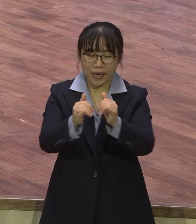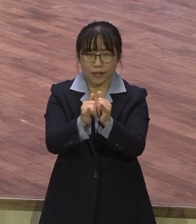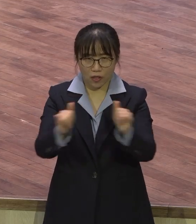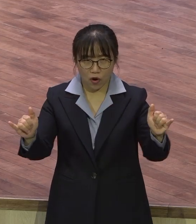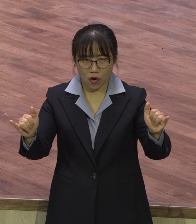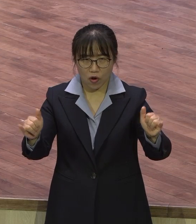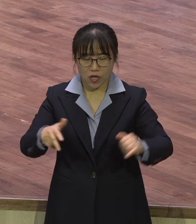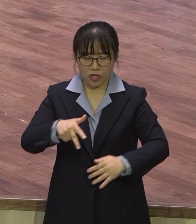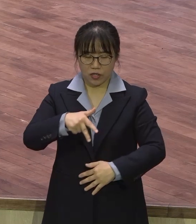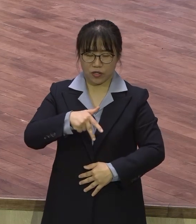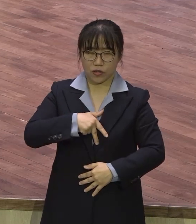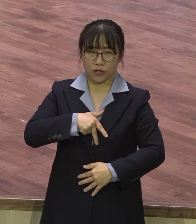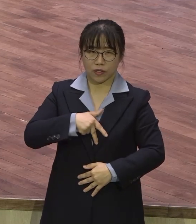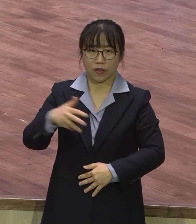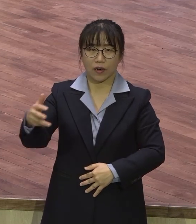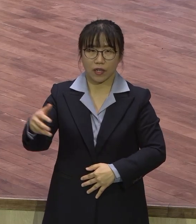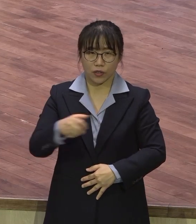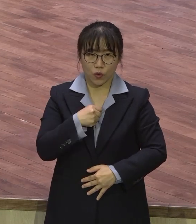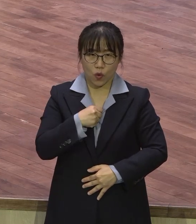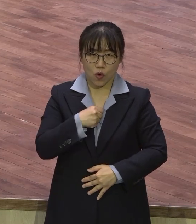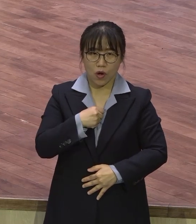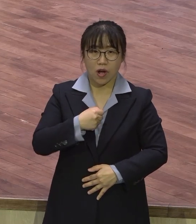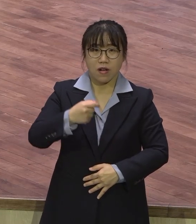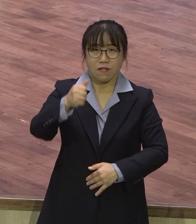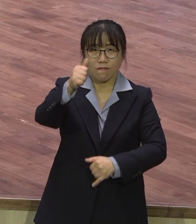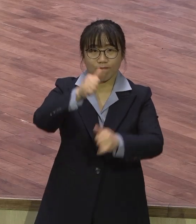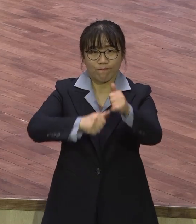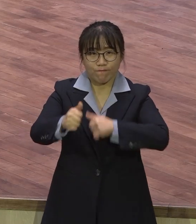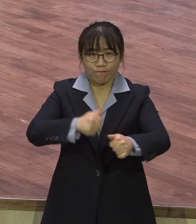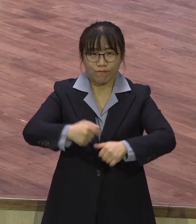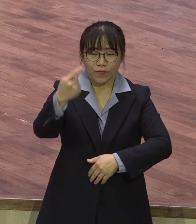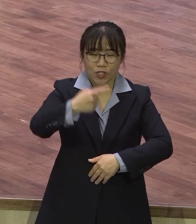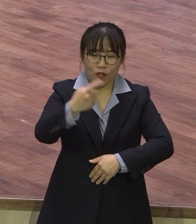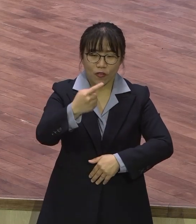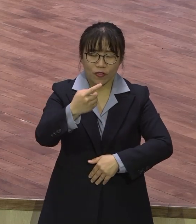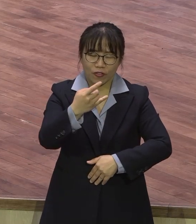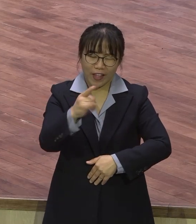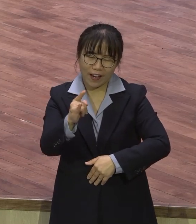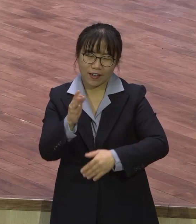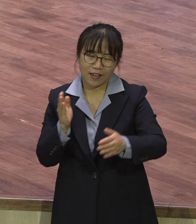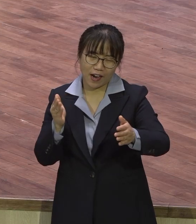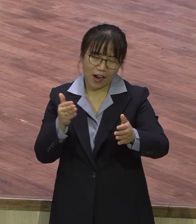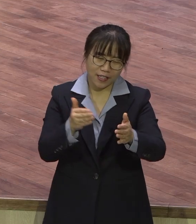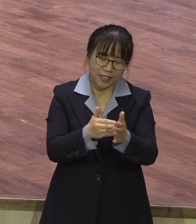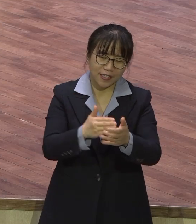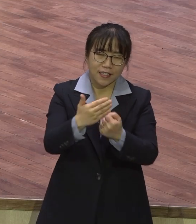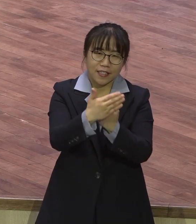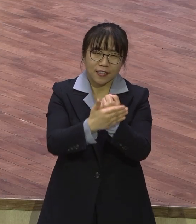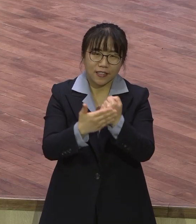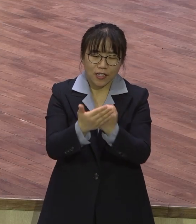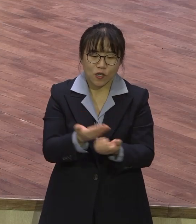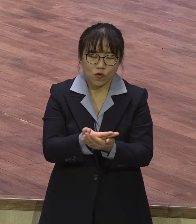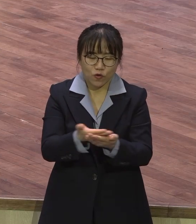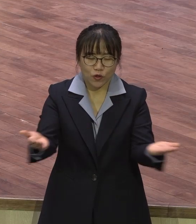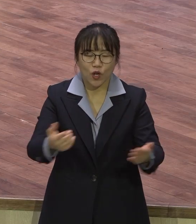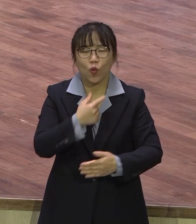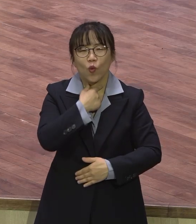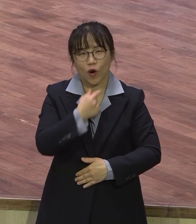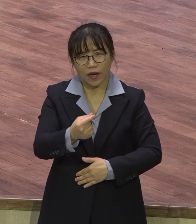정체성을 여러분 가지고 천 대까지 은혜를 베푸시기 원하시는 하나님의 놀라운 사랑을